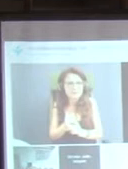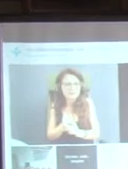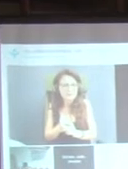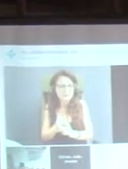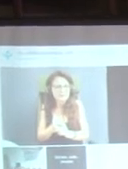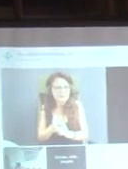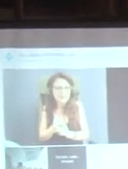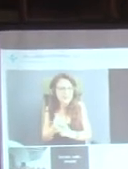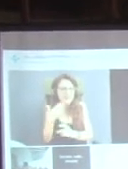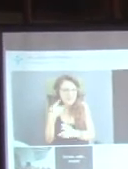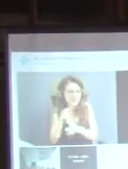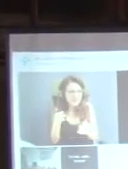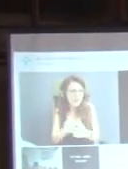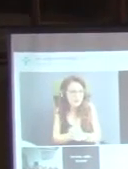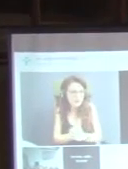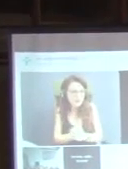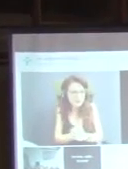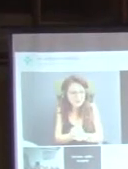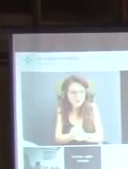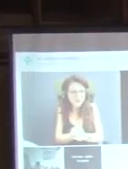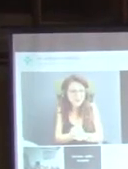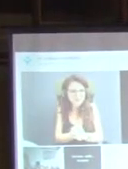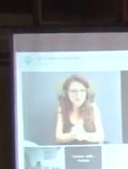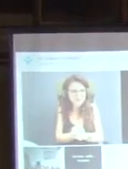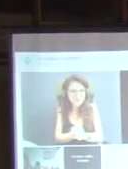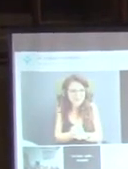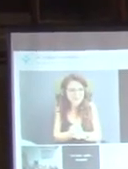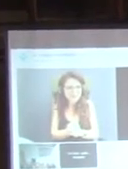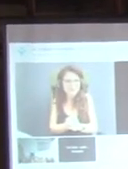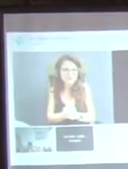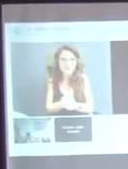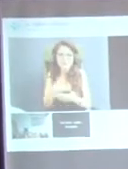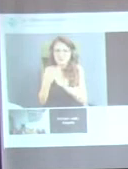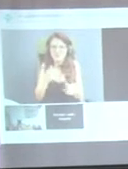e io termino la chiamata con l'interprete.